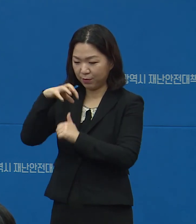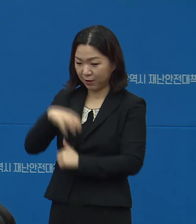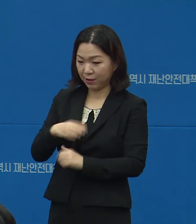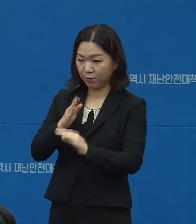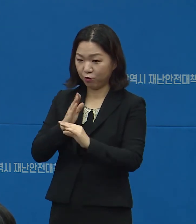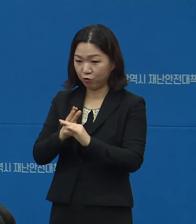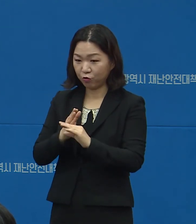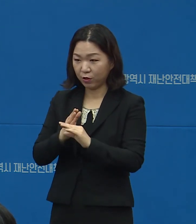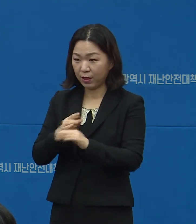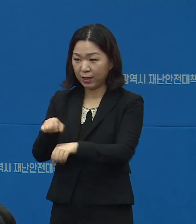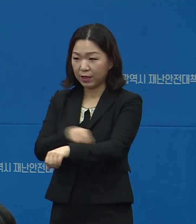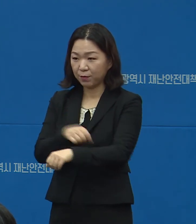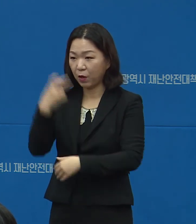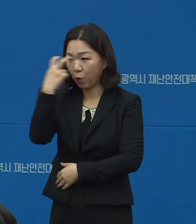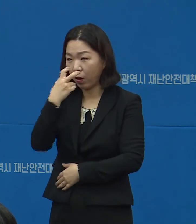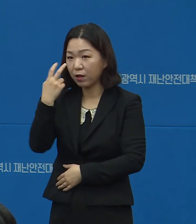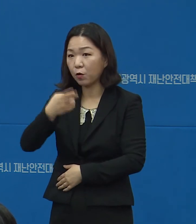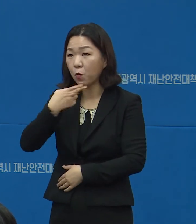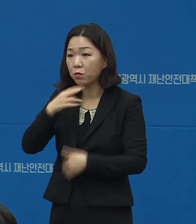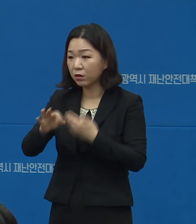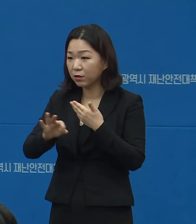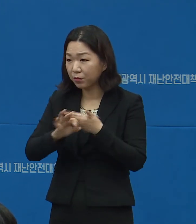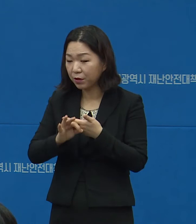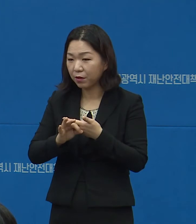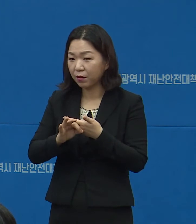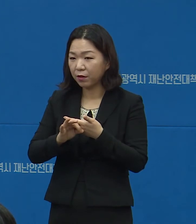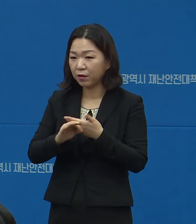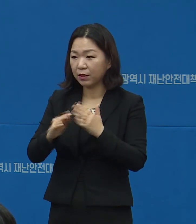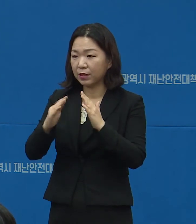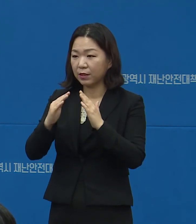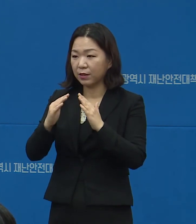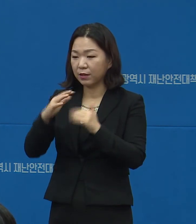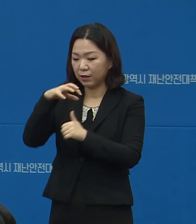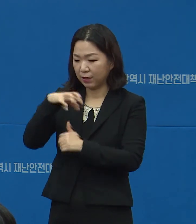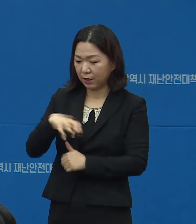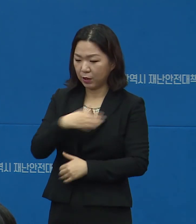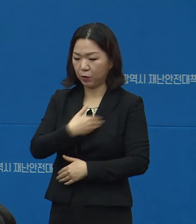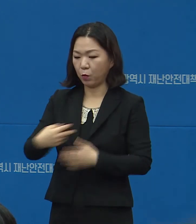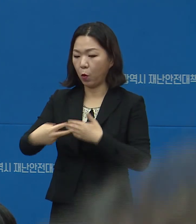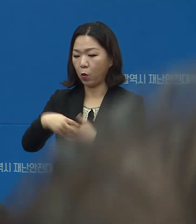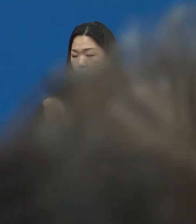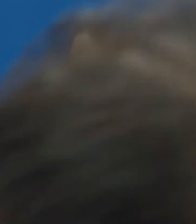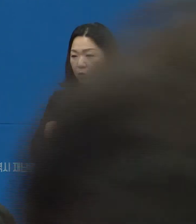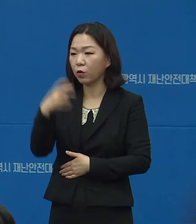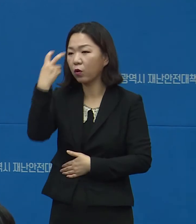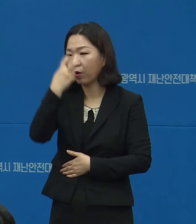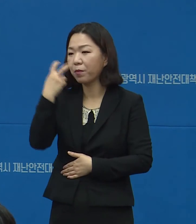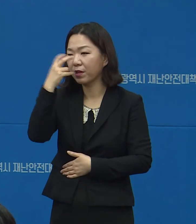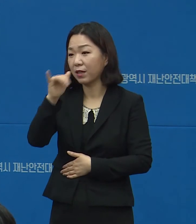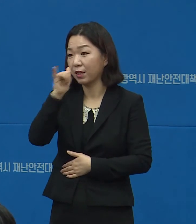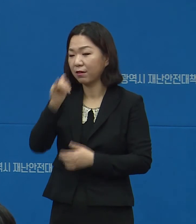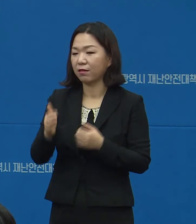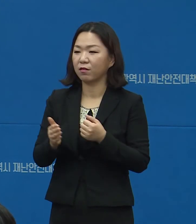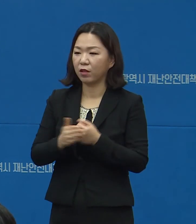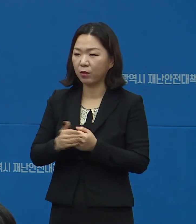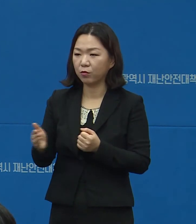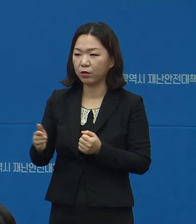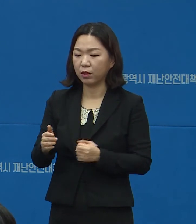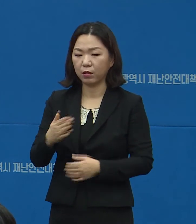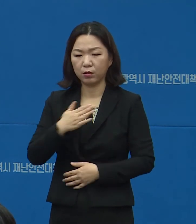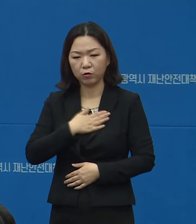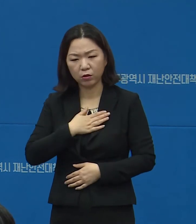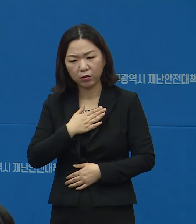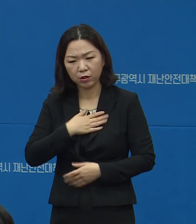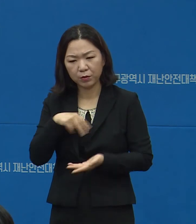이 팀을 특별히 관리하지 않는 이상은 자가격리를 하고 있는 담당하는 보건소로 연락해서 검사를 하기 때문에 저희가 이거를